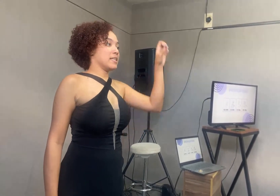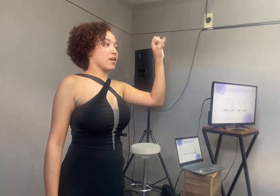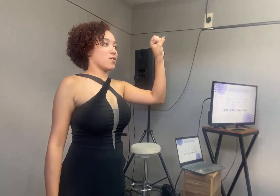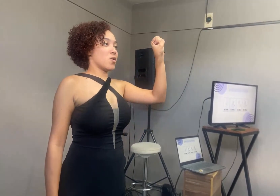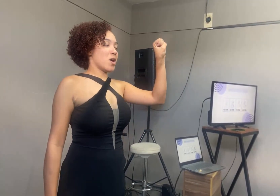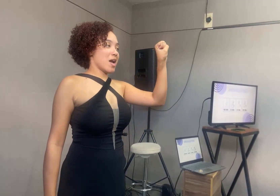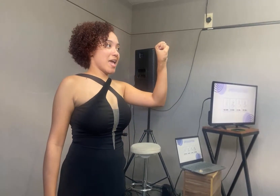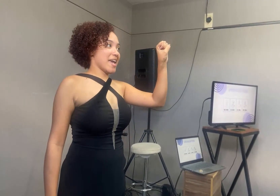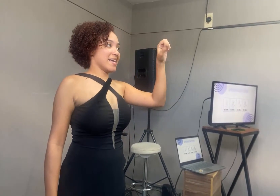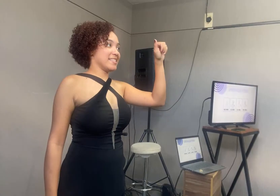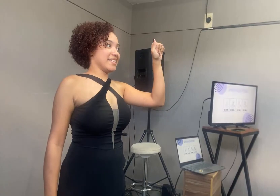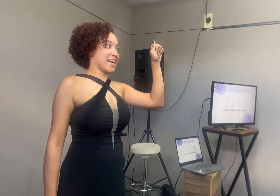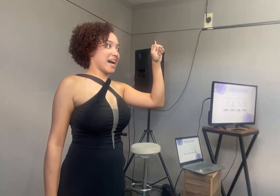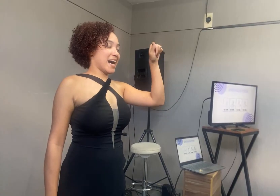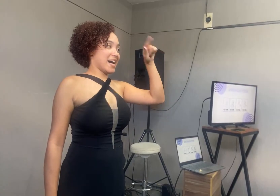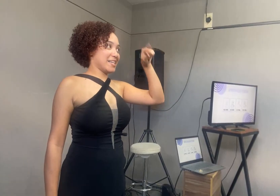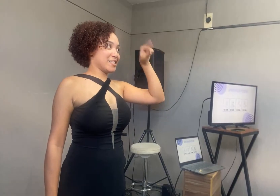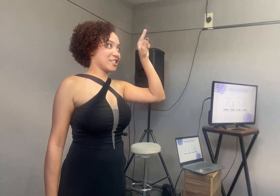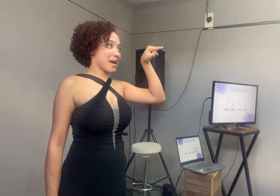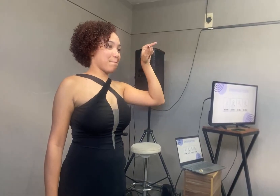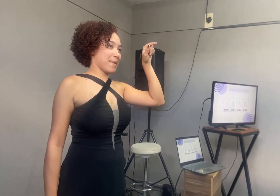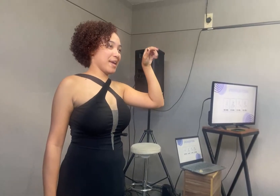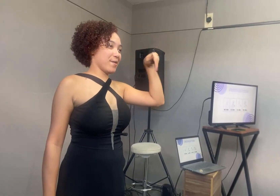Então, S-A, chapéu,